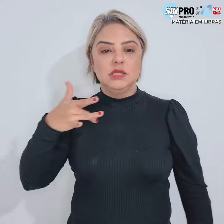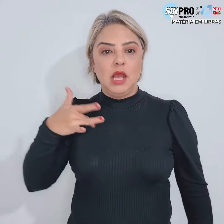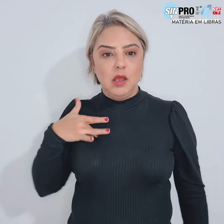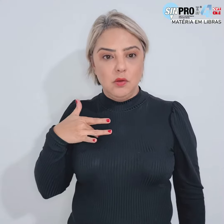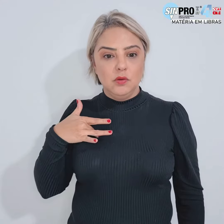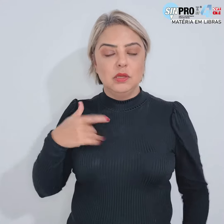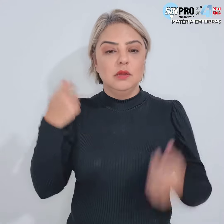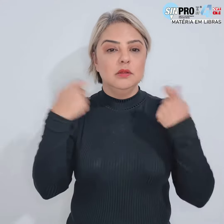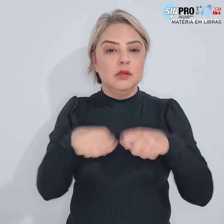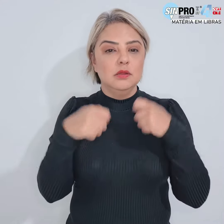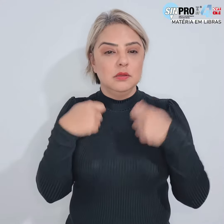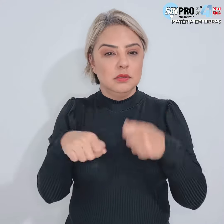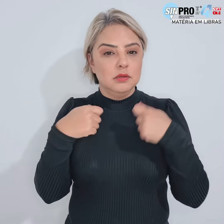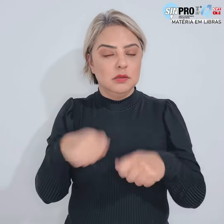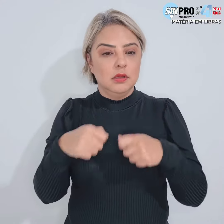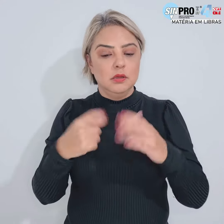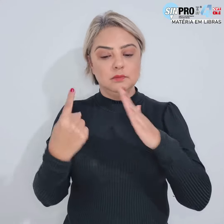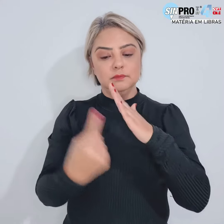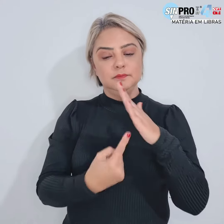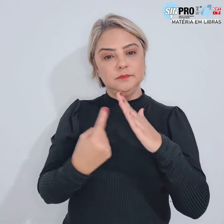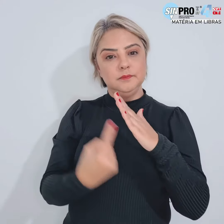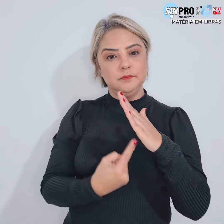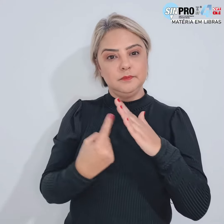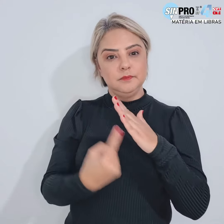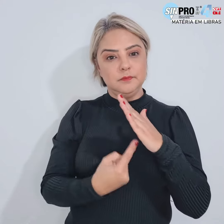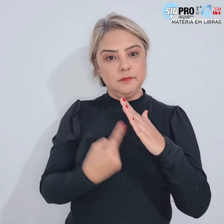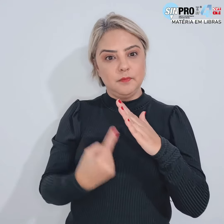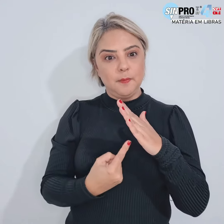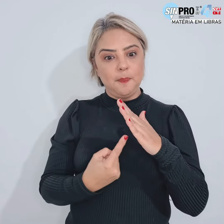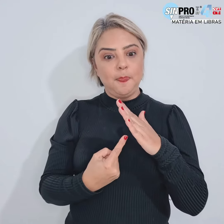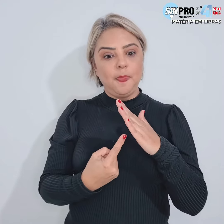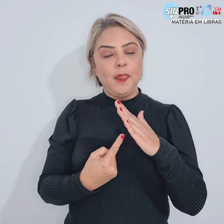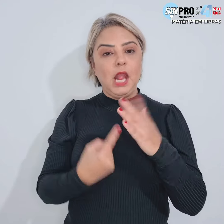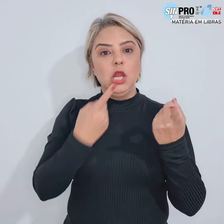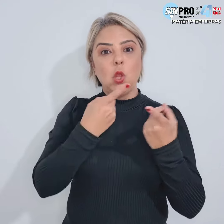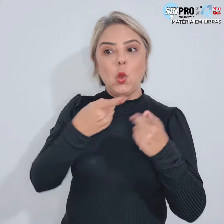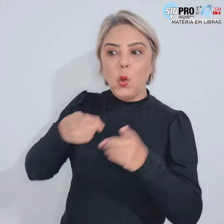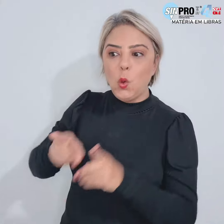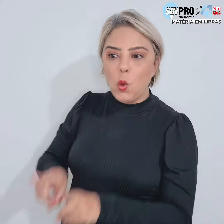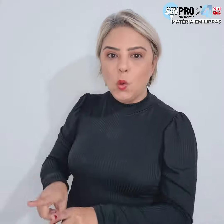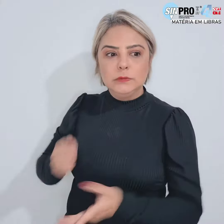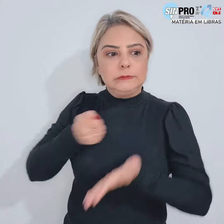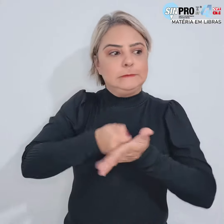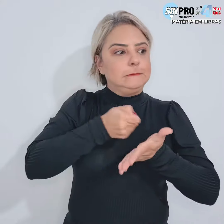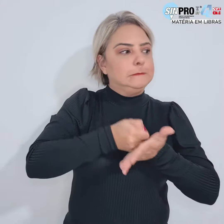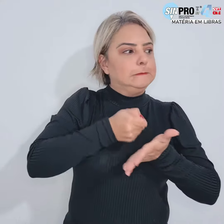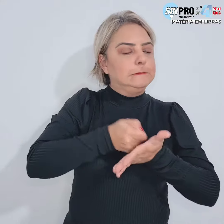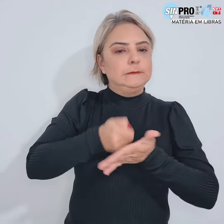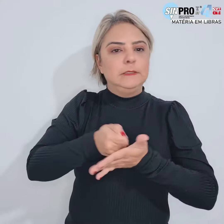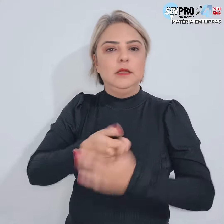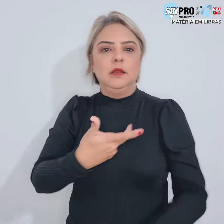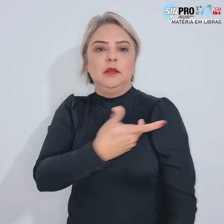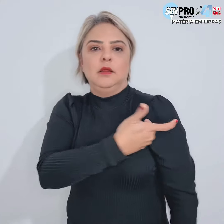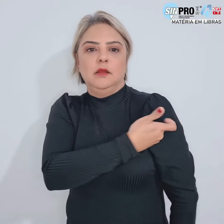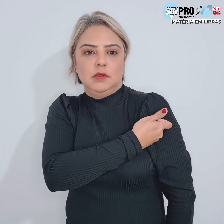sobre a necessidade de isolamento social e contra a exigência de vacina